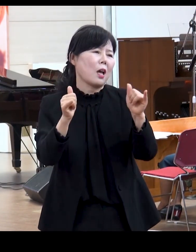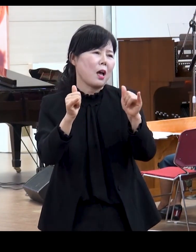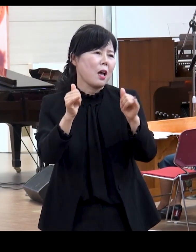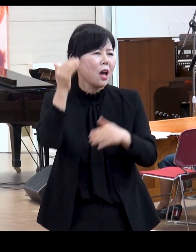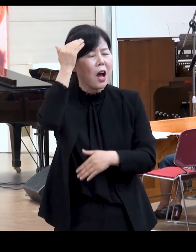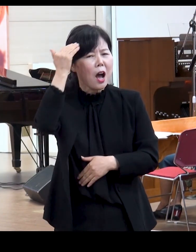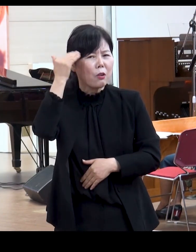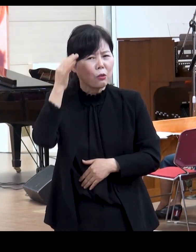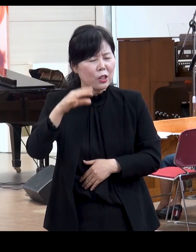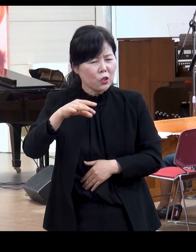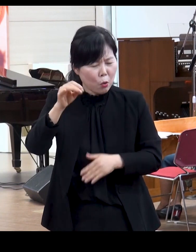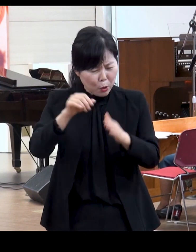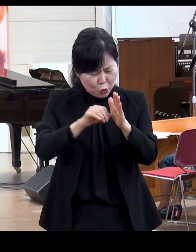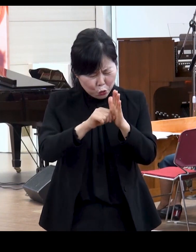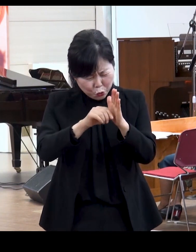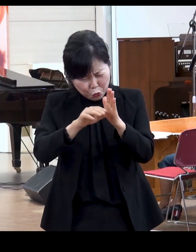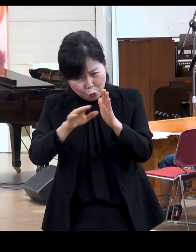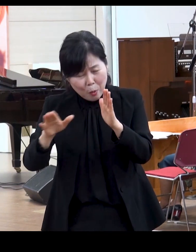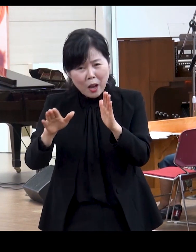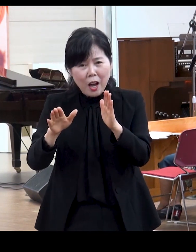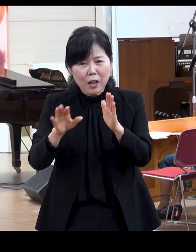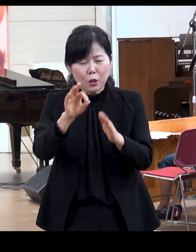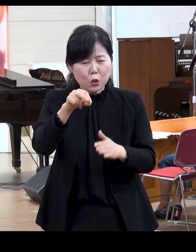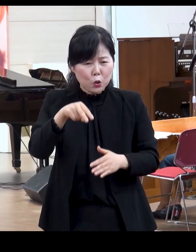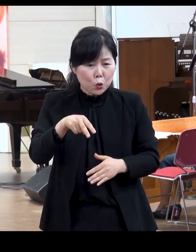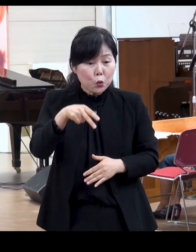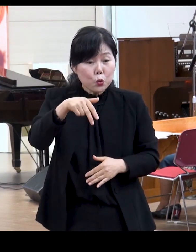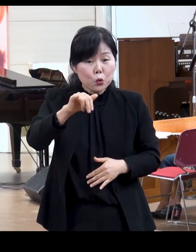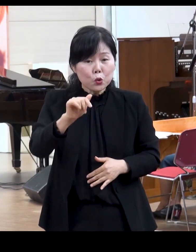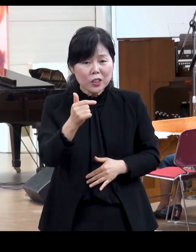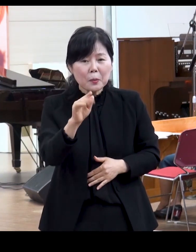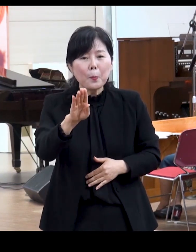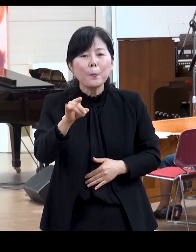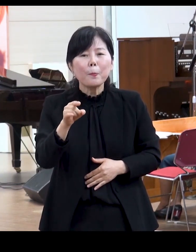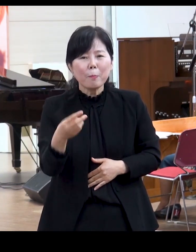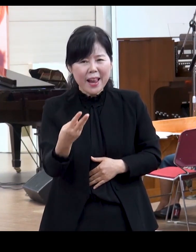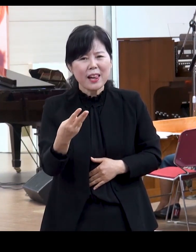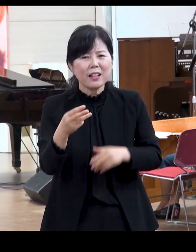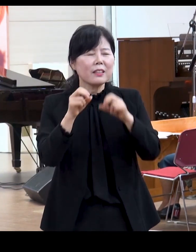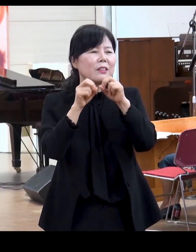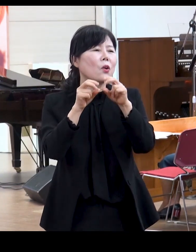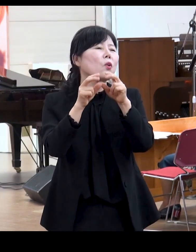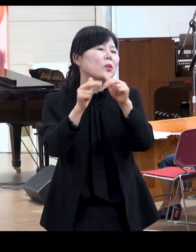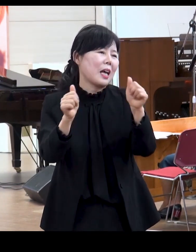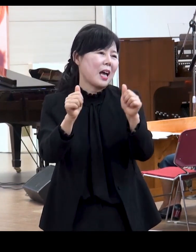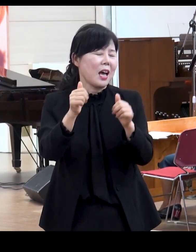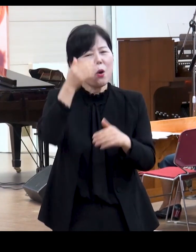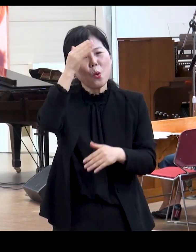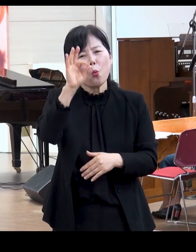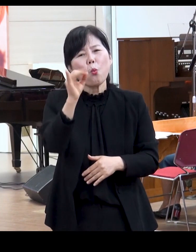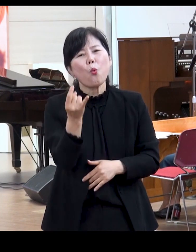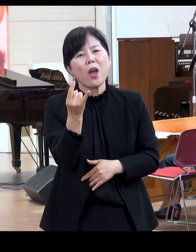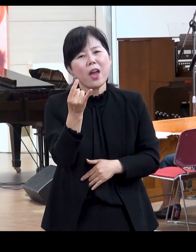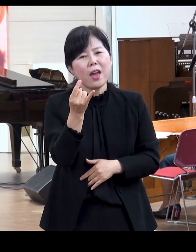한국 초창기에 아주 유명한 선교사님인 유진 벨 선교사님이 그분이에요. 유진 벨, 저하고 이름이 두